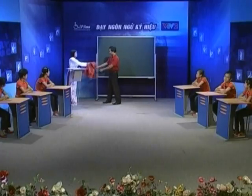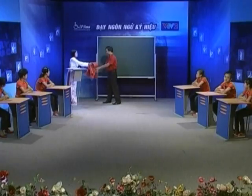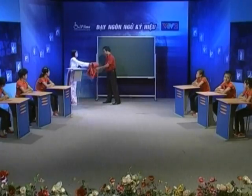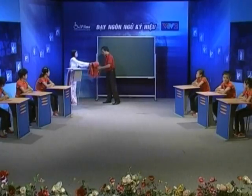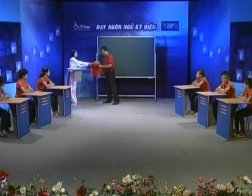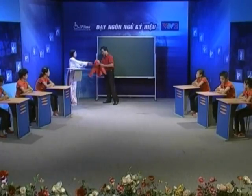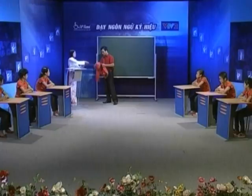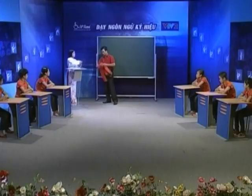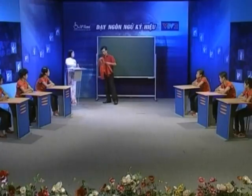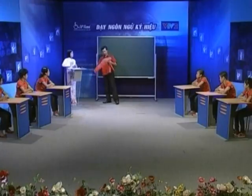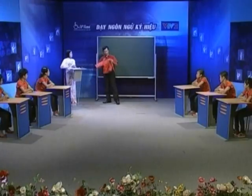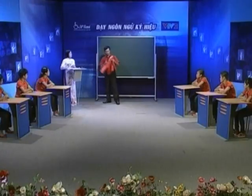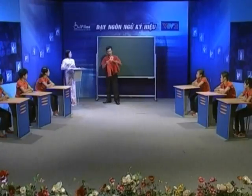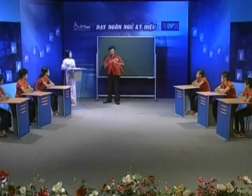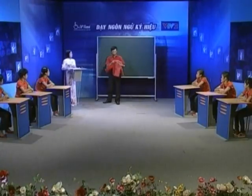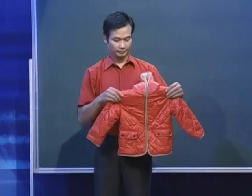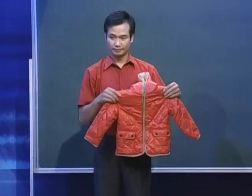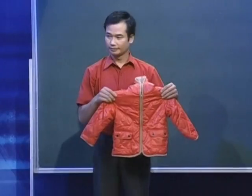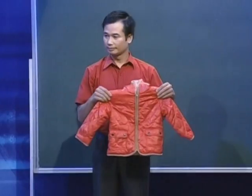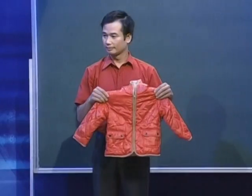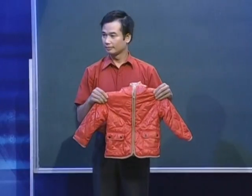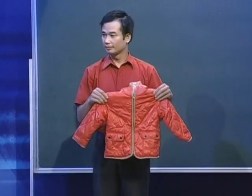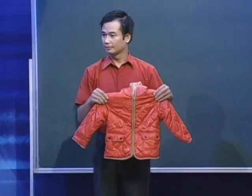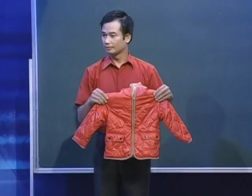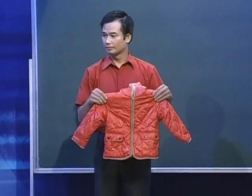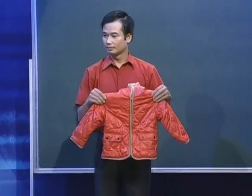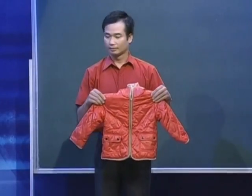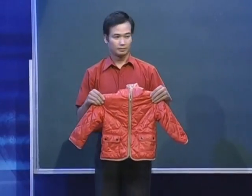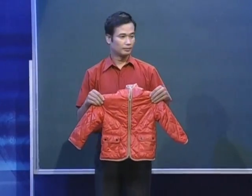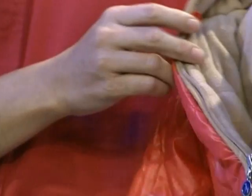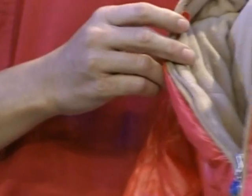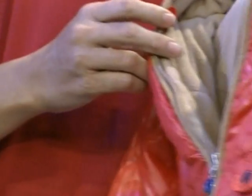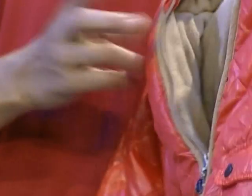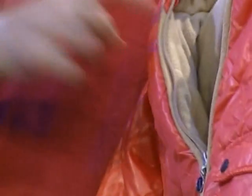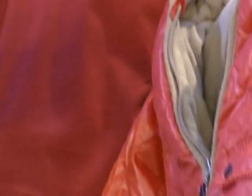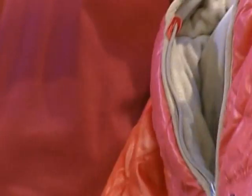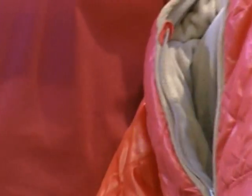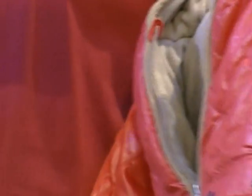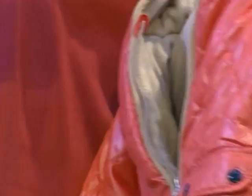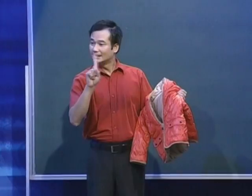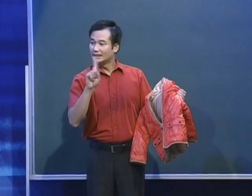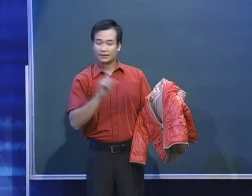Bây giờ chúng ta cùng học ký hiệu mới nhé. Các em hãy cùng quan sát đồ vật trên tay thầy. Đây là gì nhỉ?